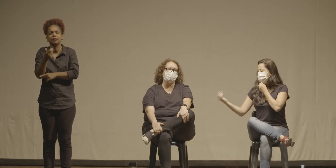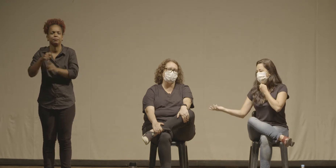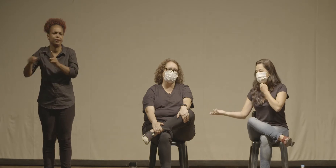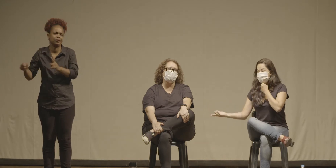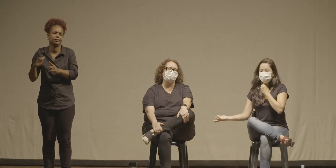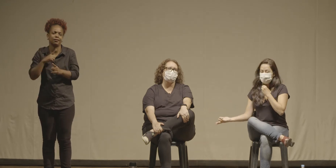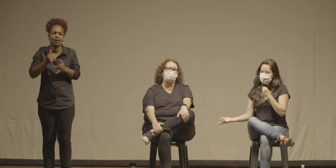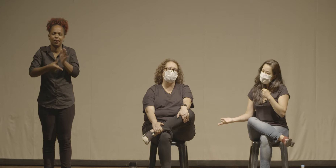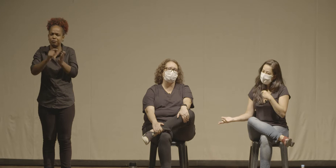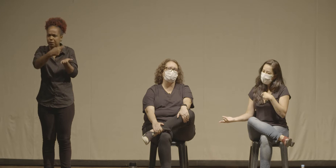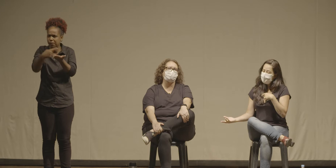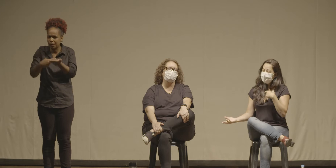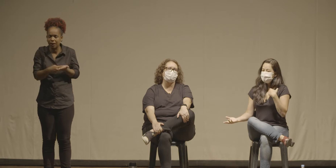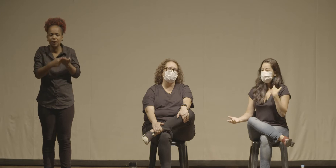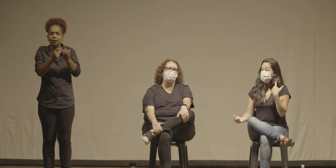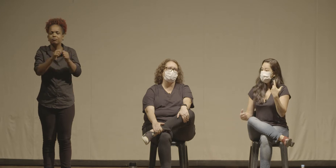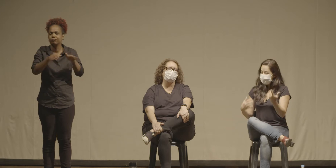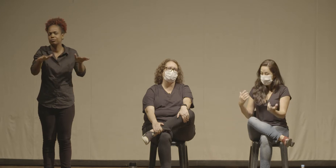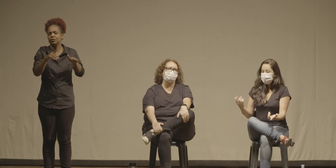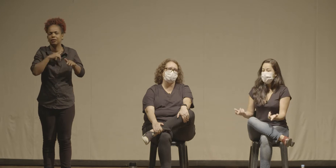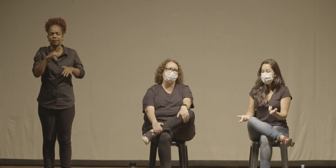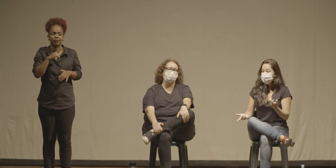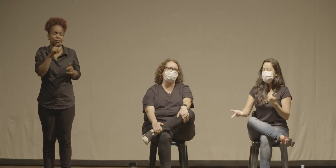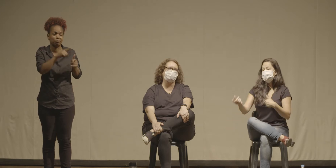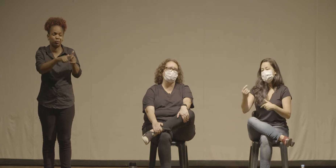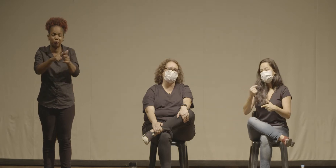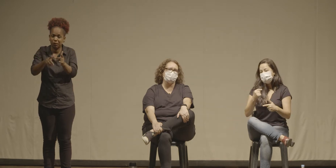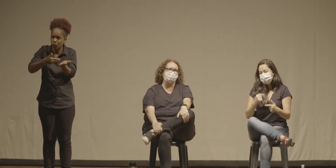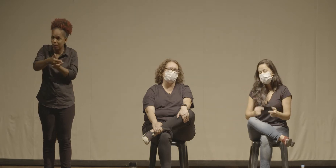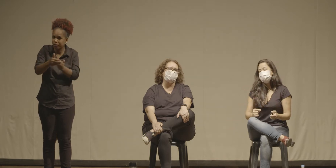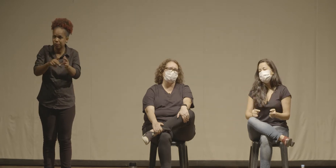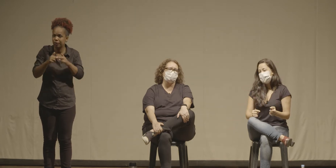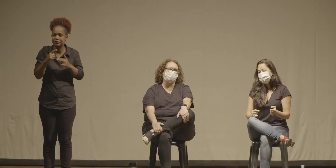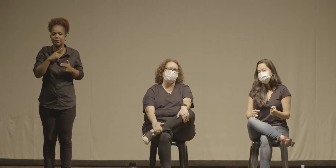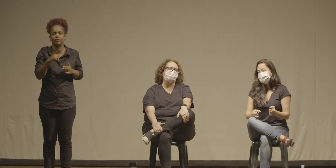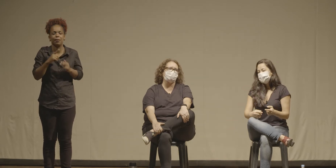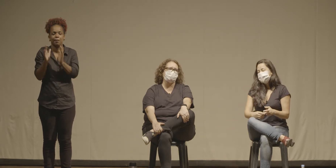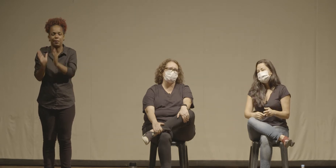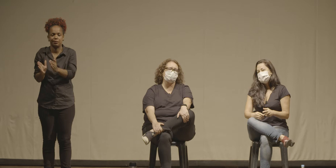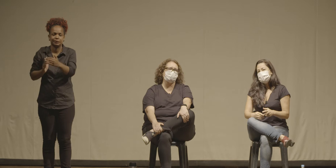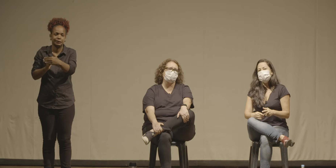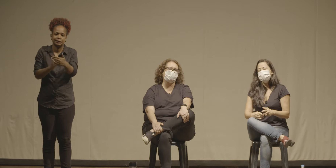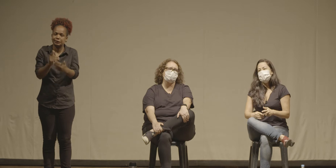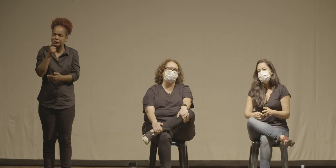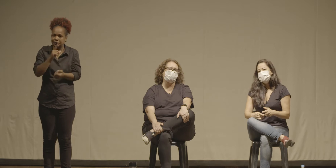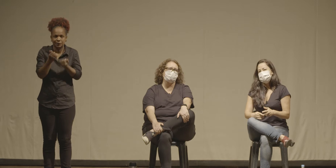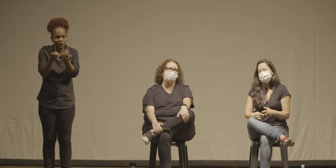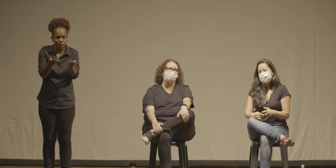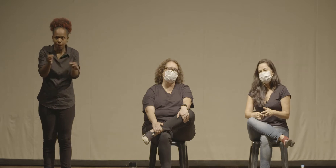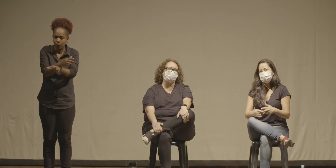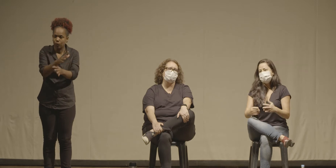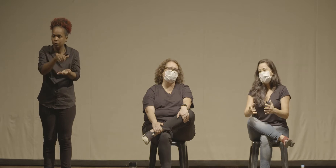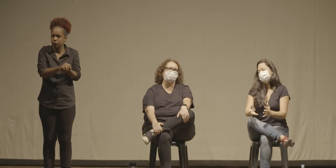seus acordos de distribuição, você começa a ter problemas, porque você não está cumprindo os prazos. Então, o que eu